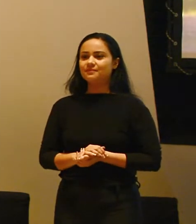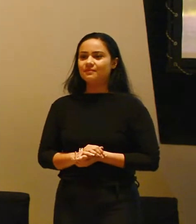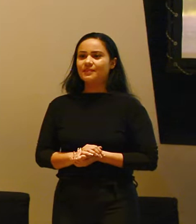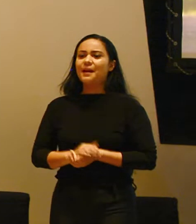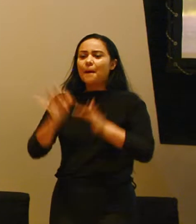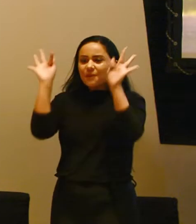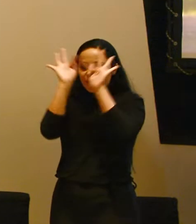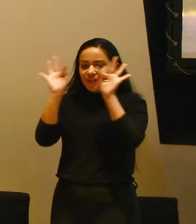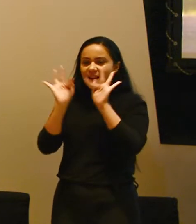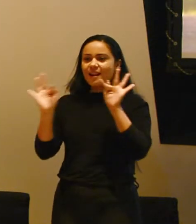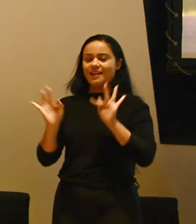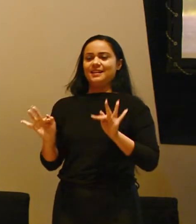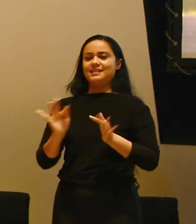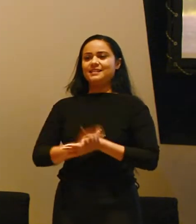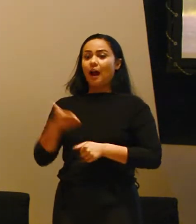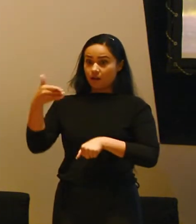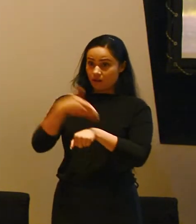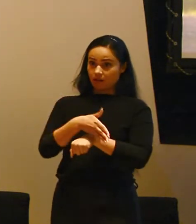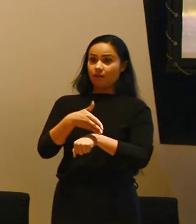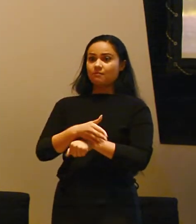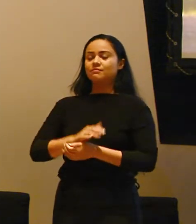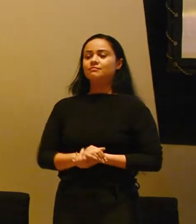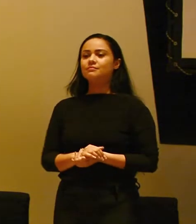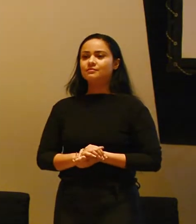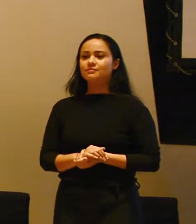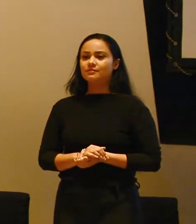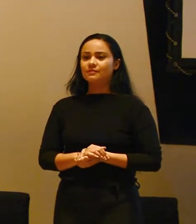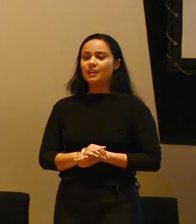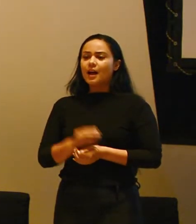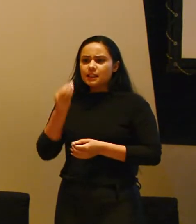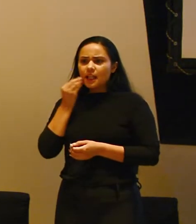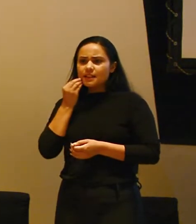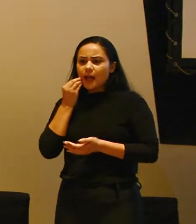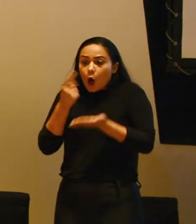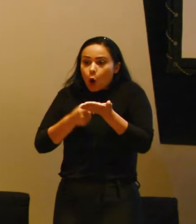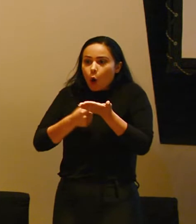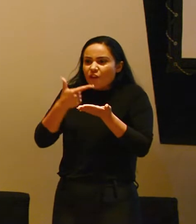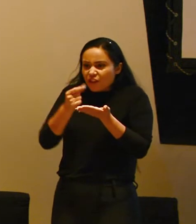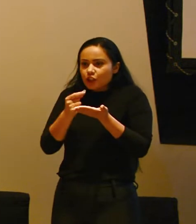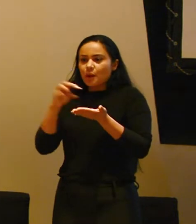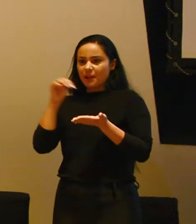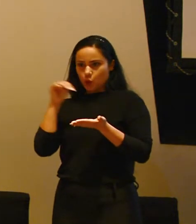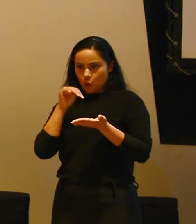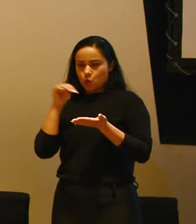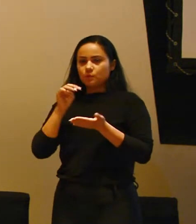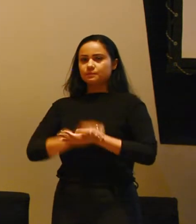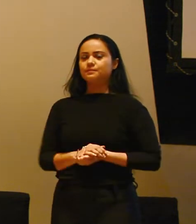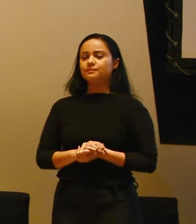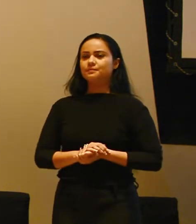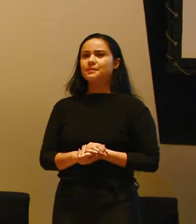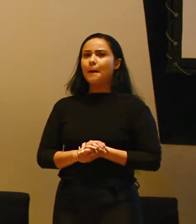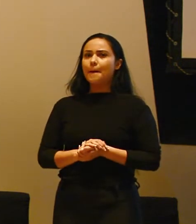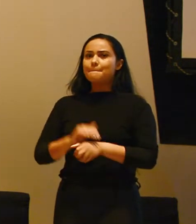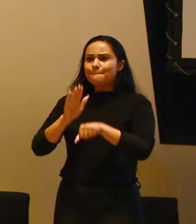Estou muito feliz de estar aqui e vou tentar cumprir com os meus 20 minutos.